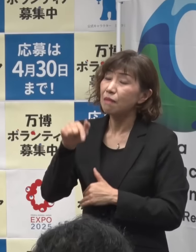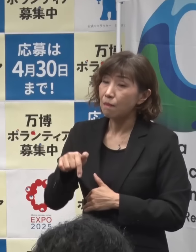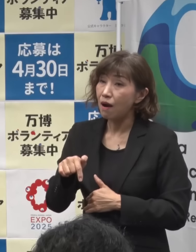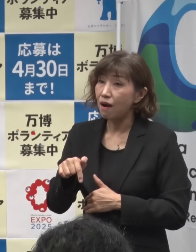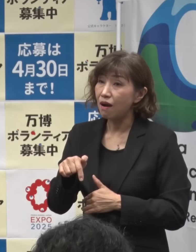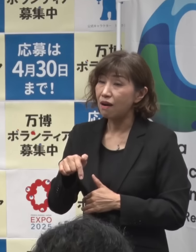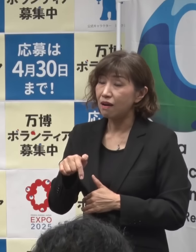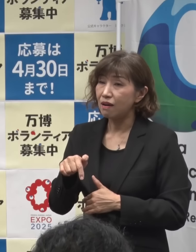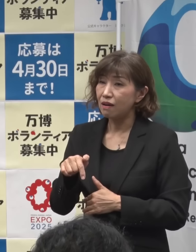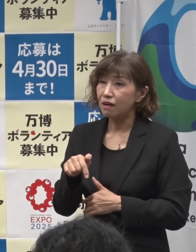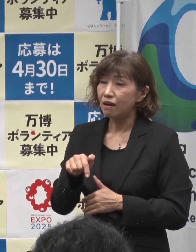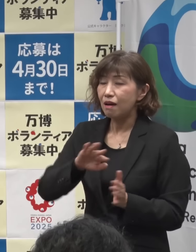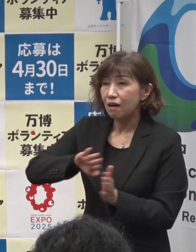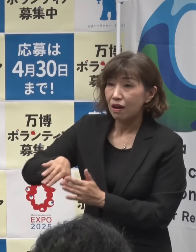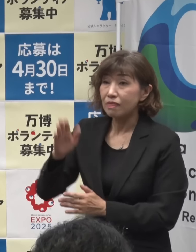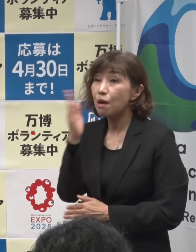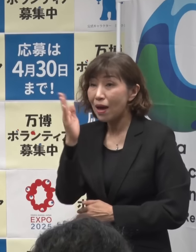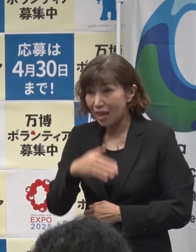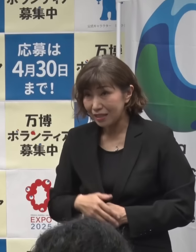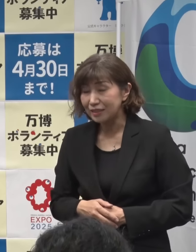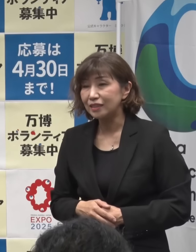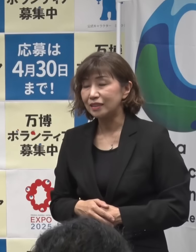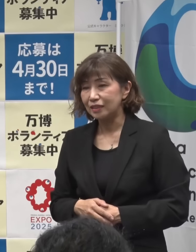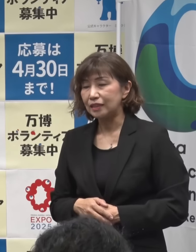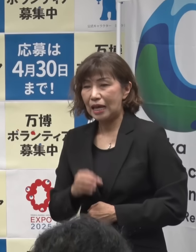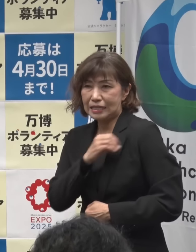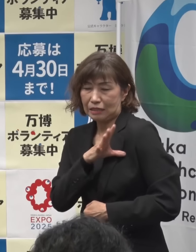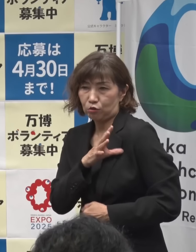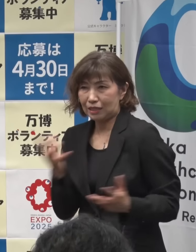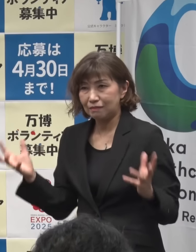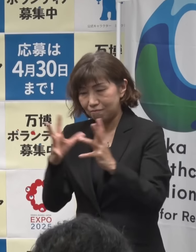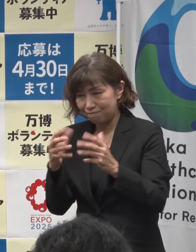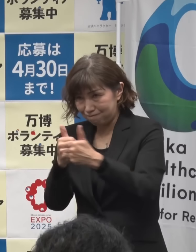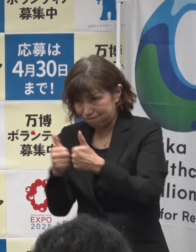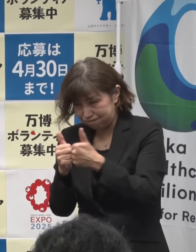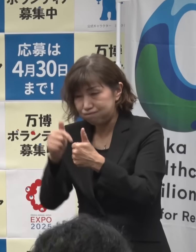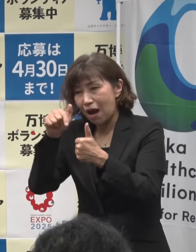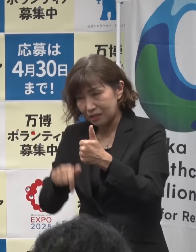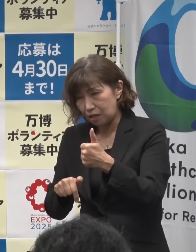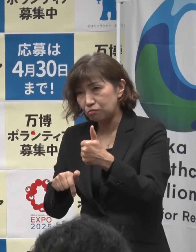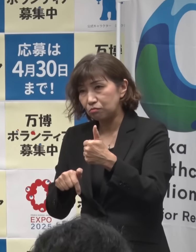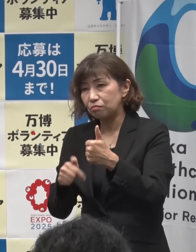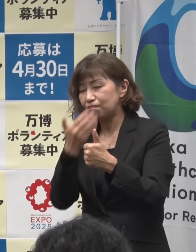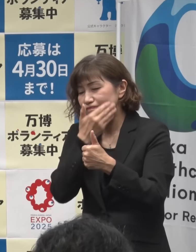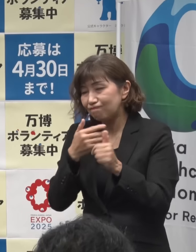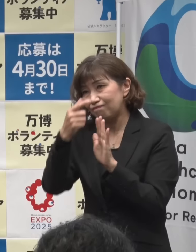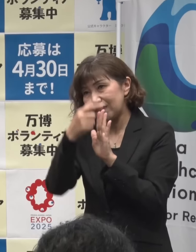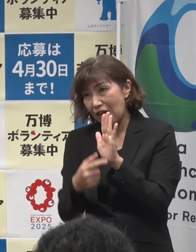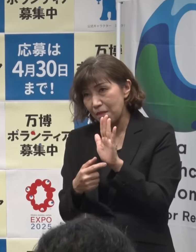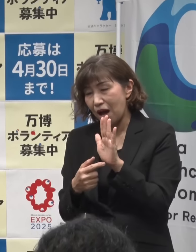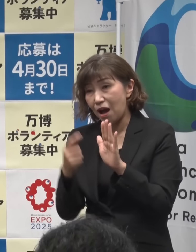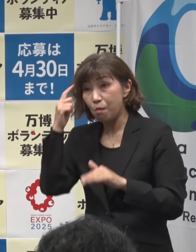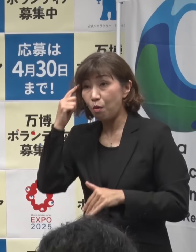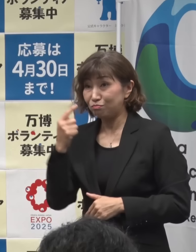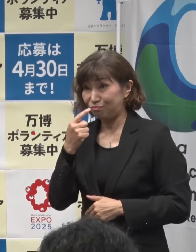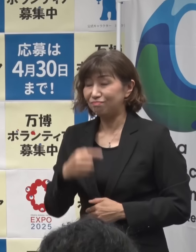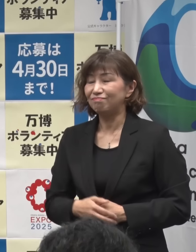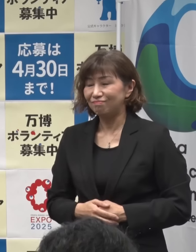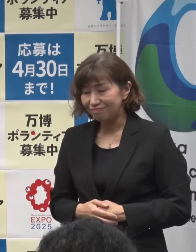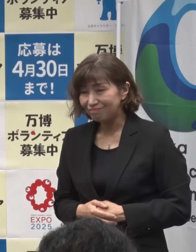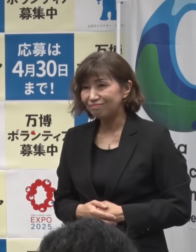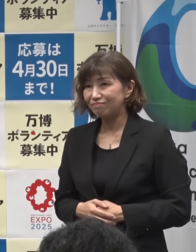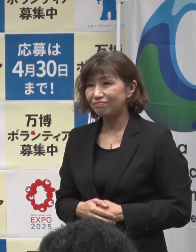というよりはもうここはより積極的に深い議論をすべきテーマだろうと僕は思っています。その上で専